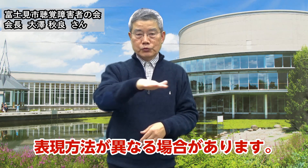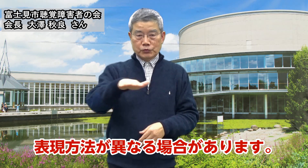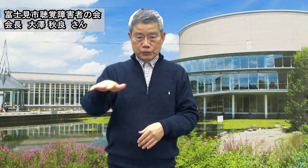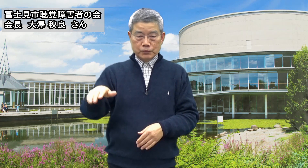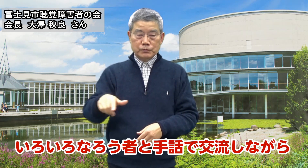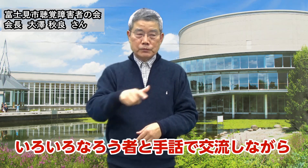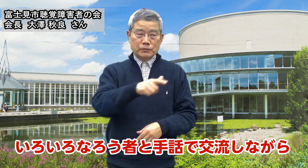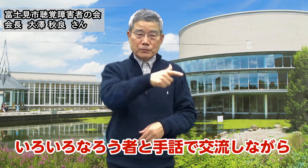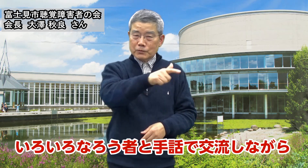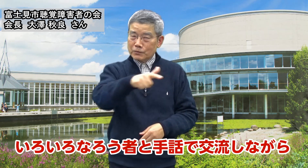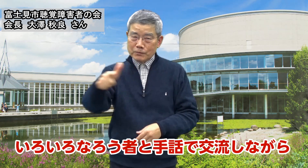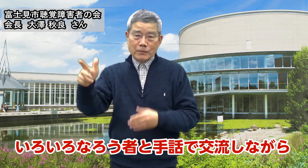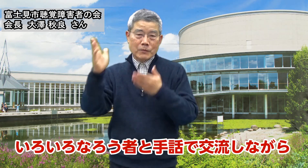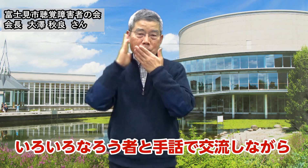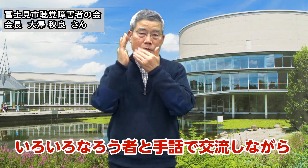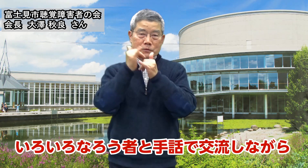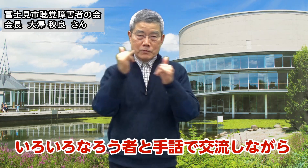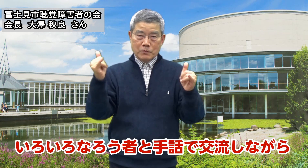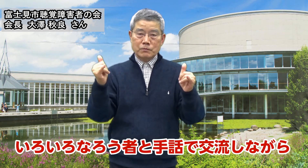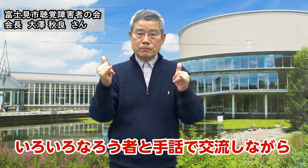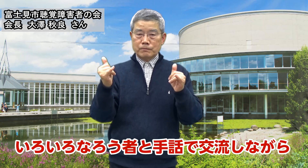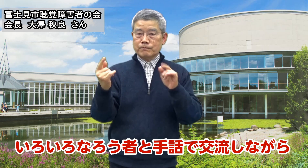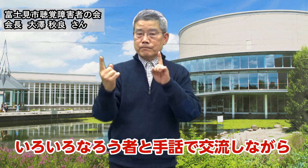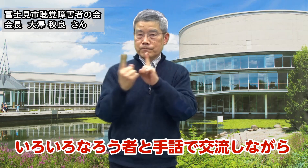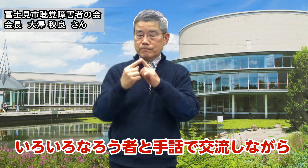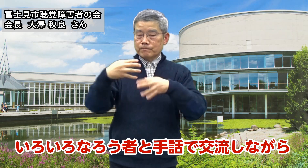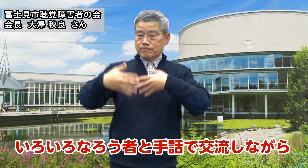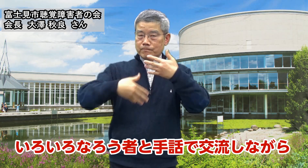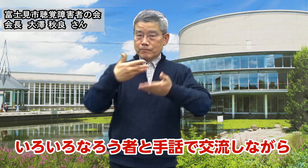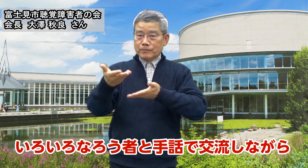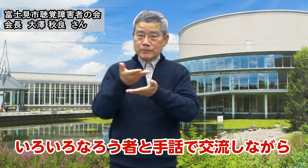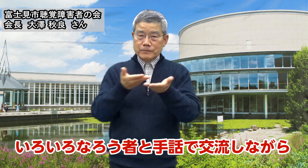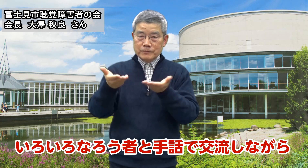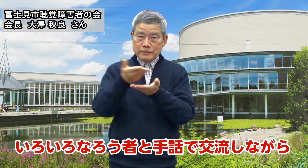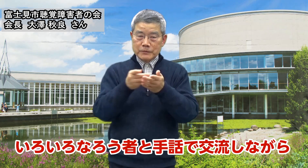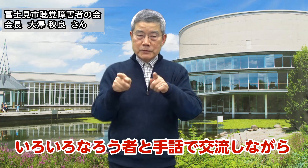。いろいろなろう者と手